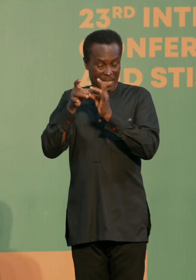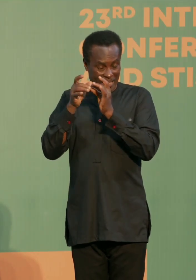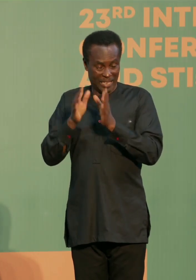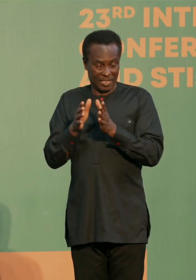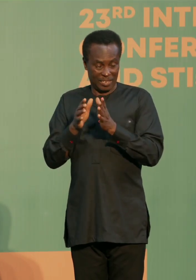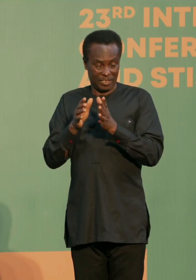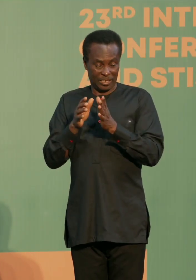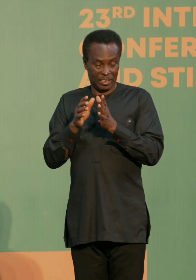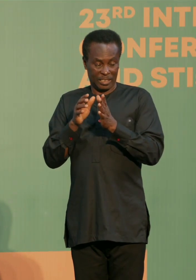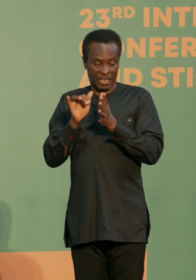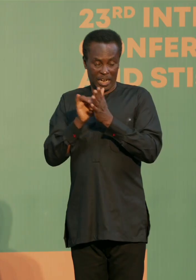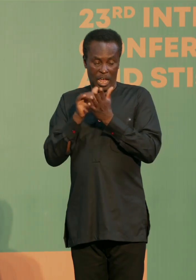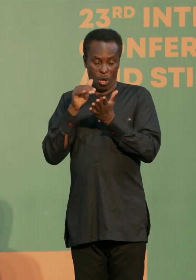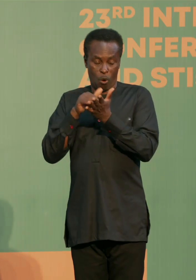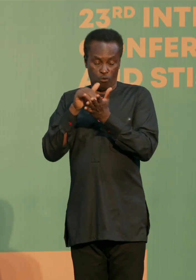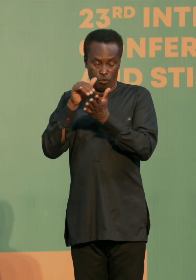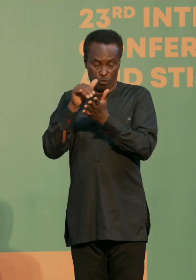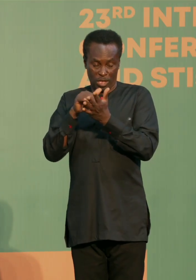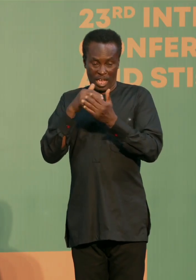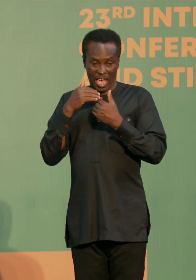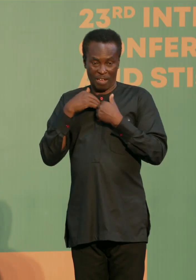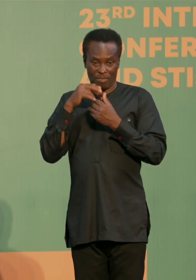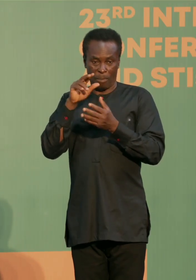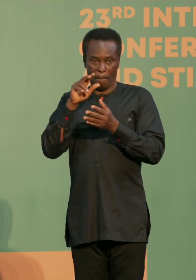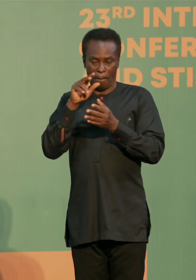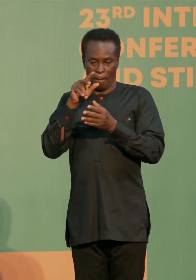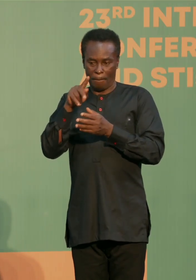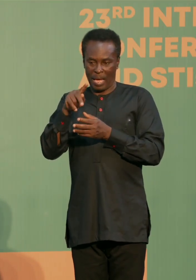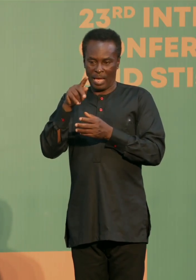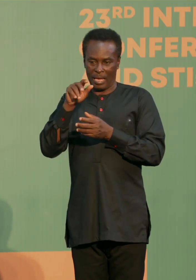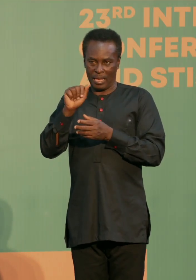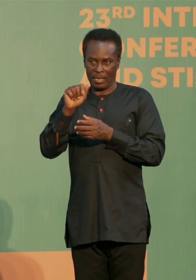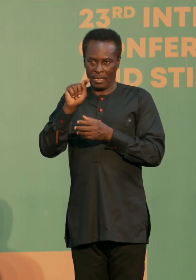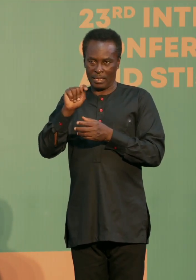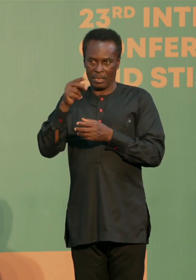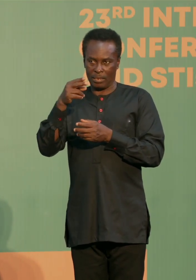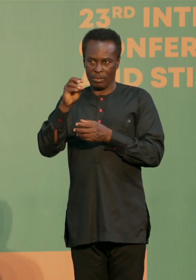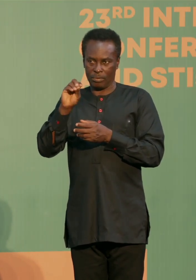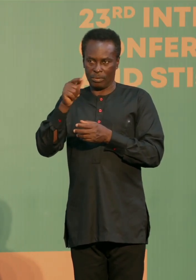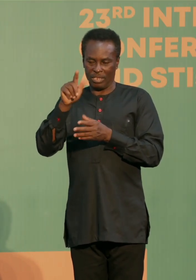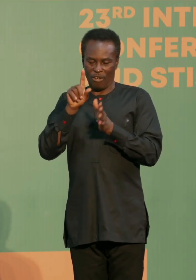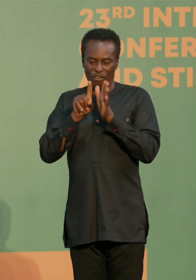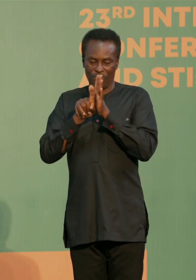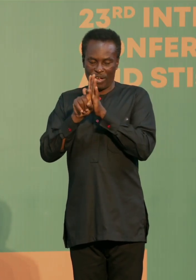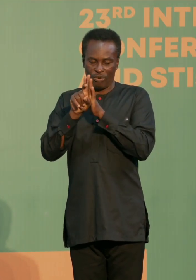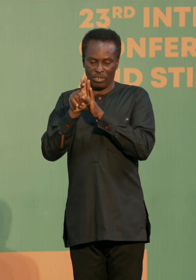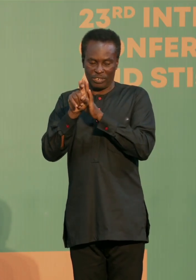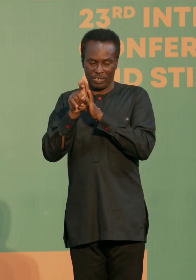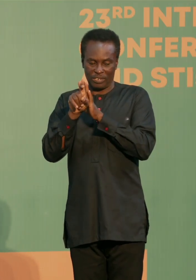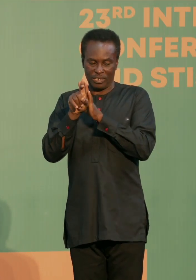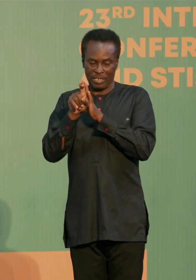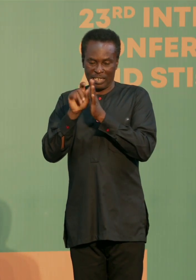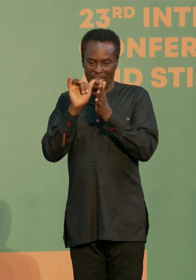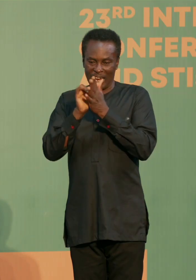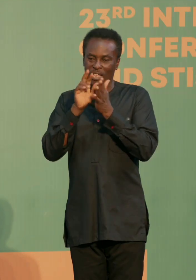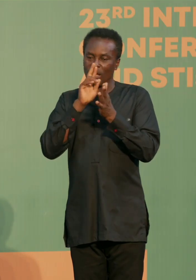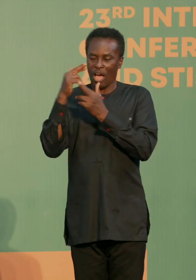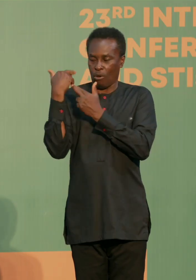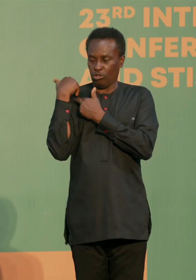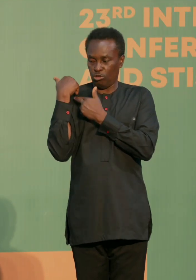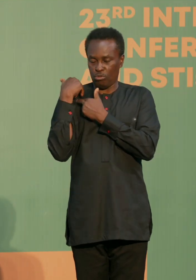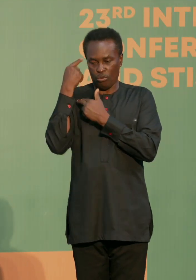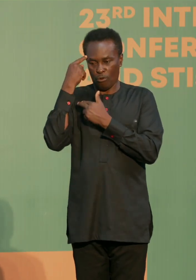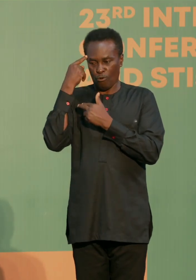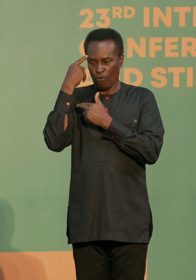plus de 30 agents pathogènes responsables d'IST chez les humains, mais il y a 8 parmi eux qui sont prédominants,